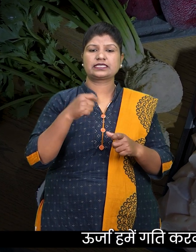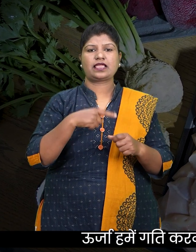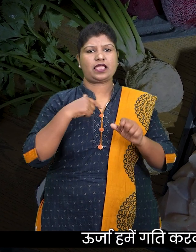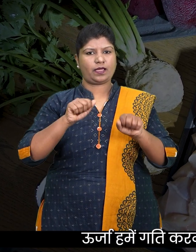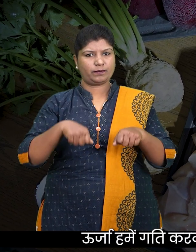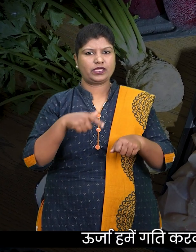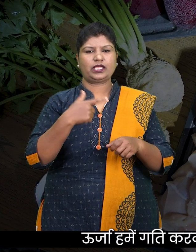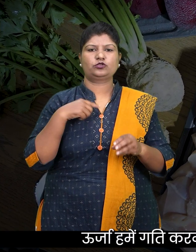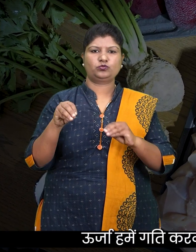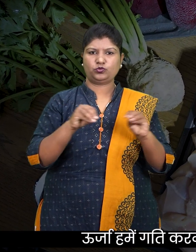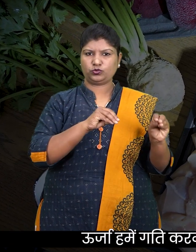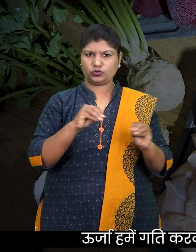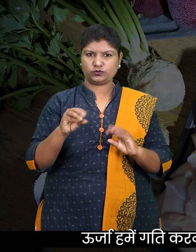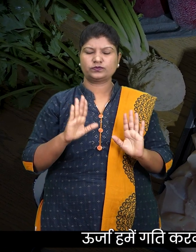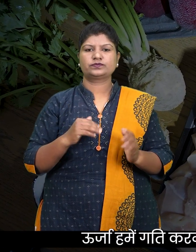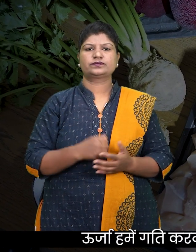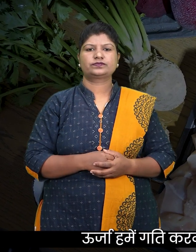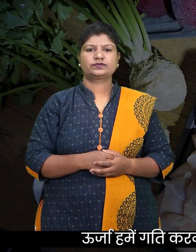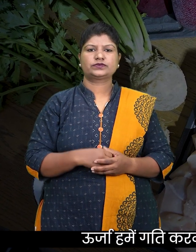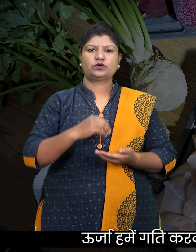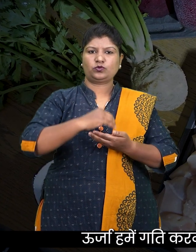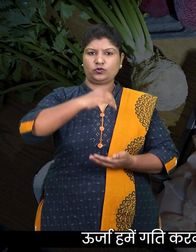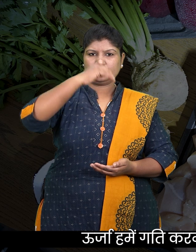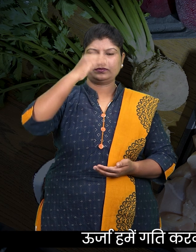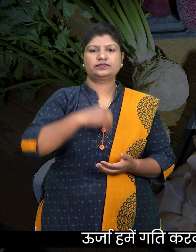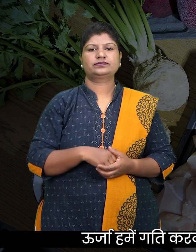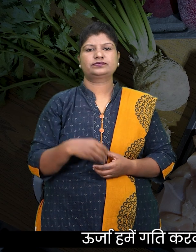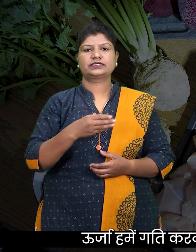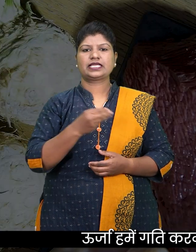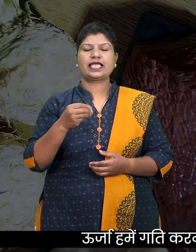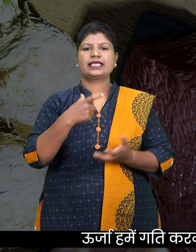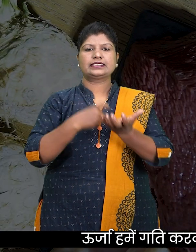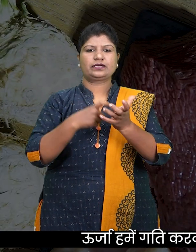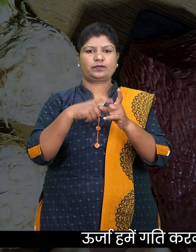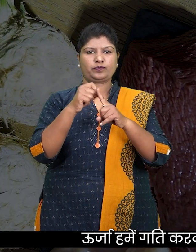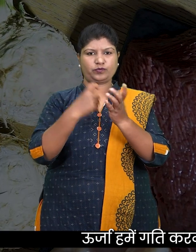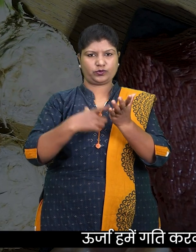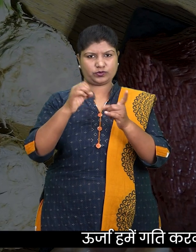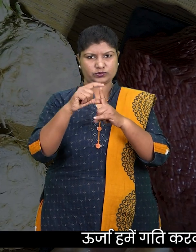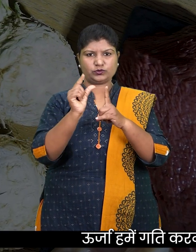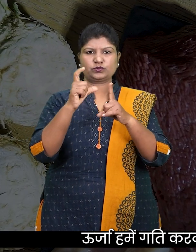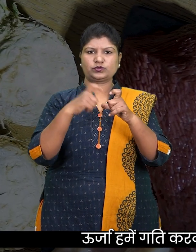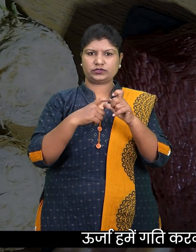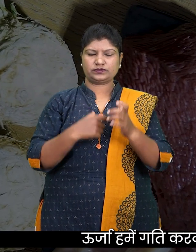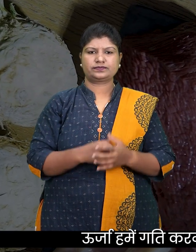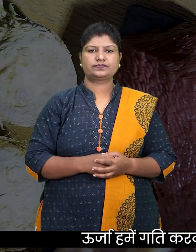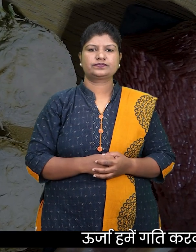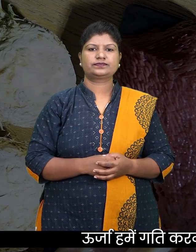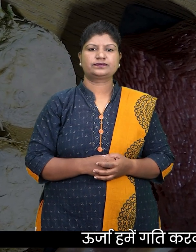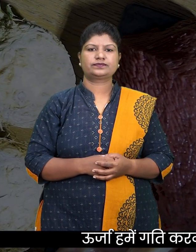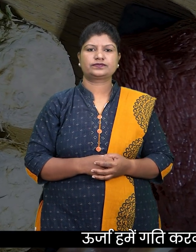ऊर्जा हमें गति करने, बढ़ने और पुनरुत्पादन करने में सक्षम बनाती है।